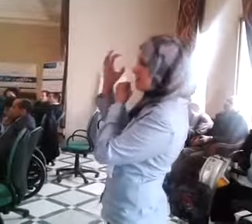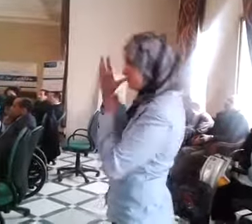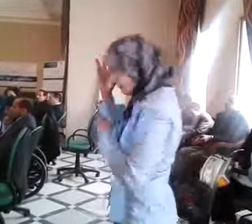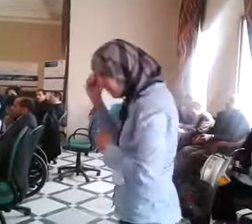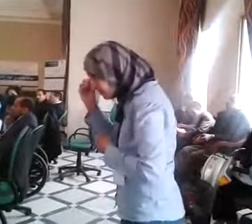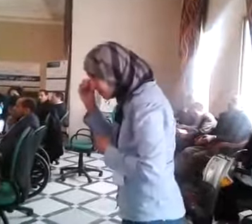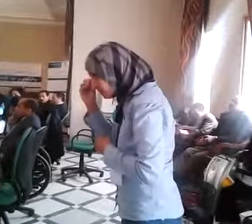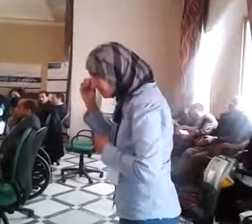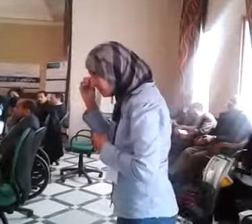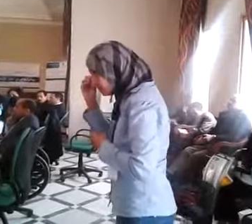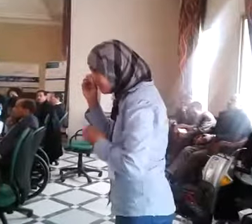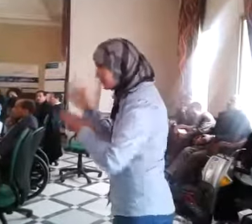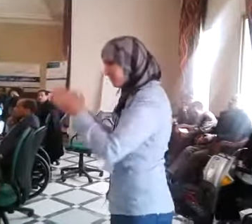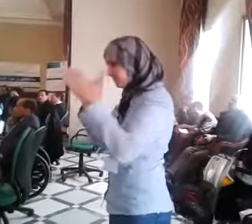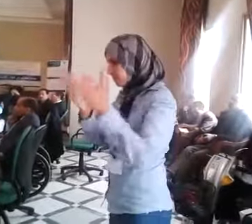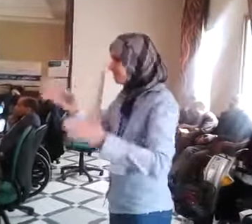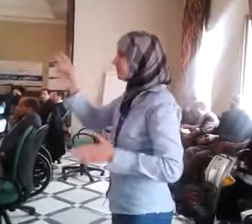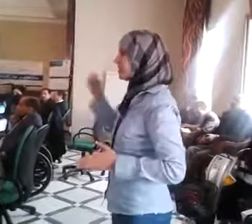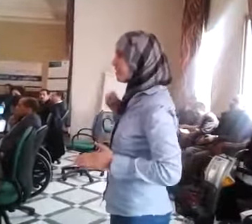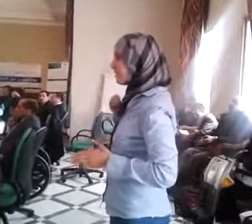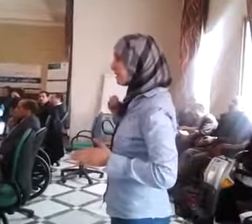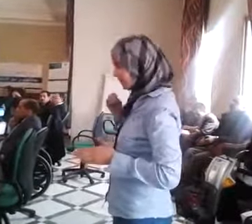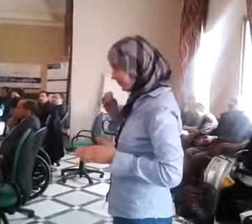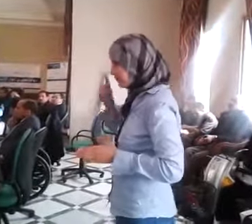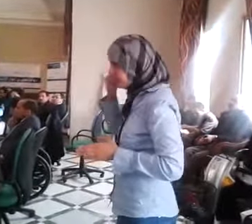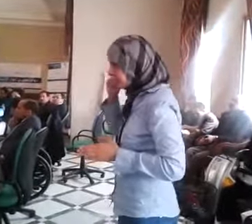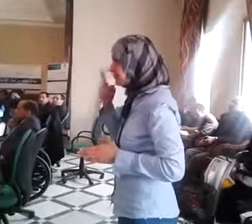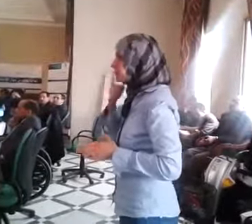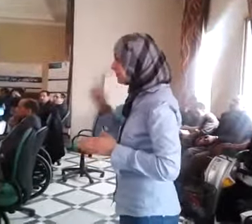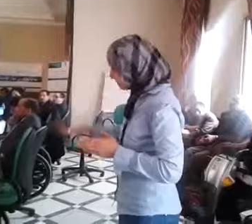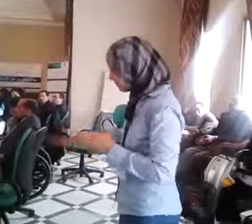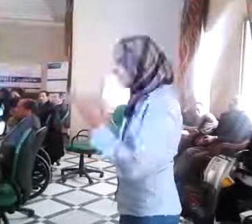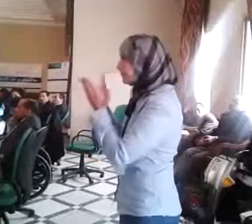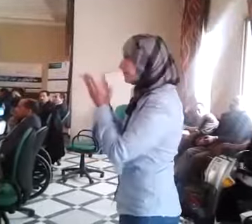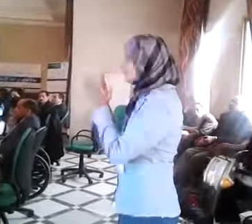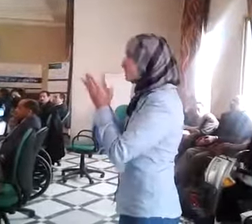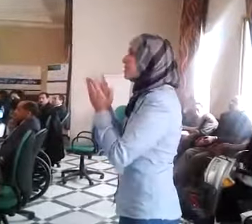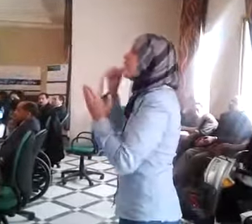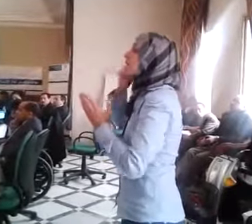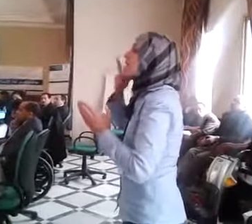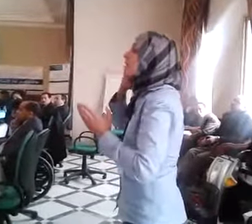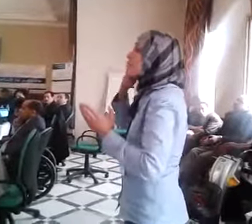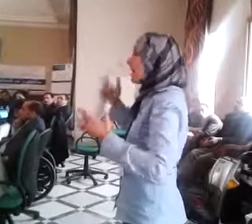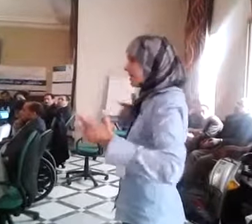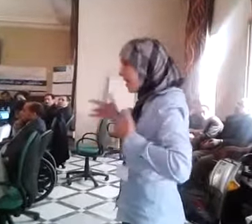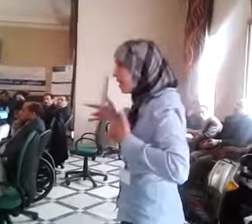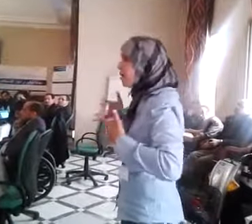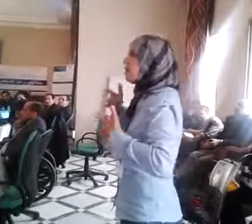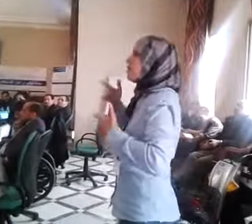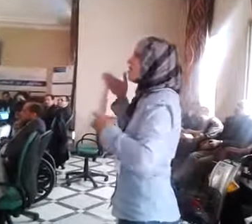للتهديش والأقصى وأنهم يقبعون في المنازلهم مثلا